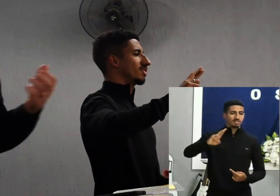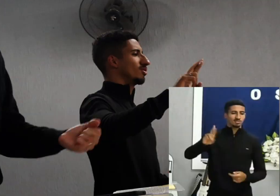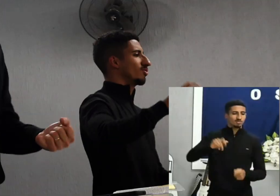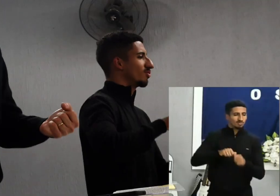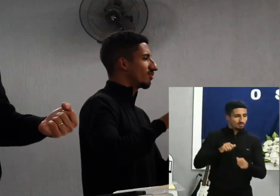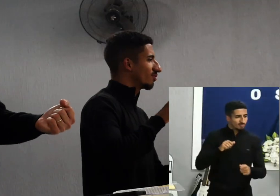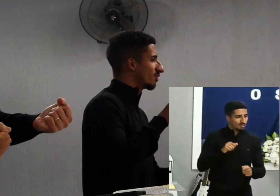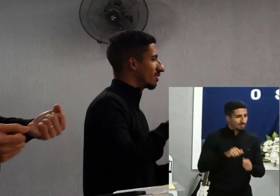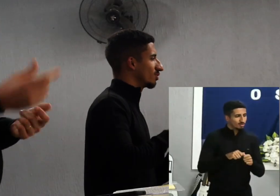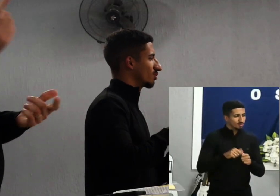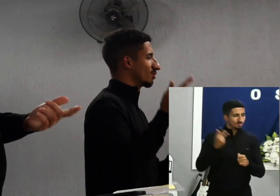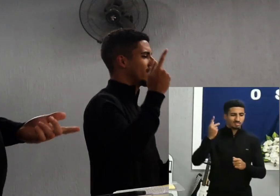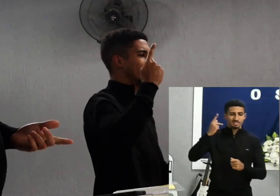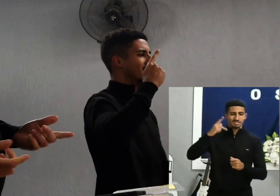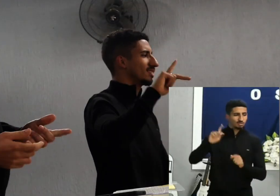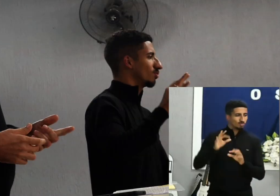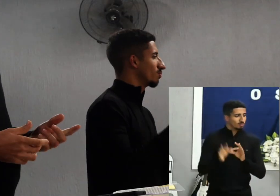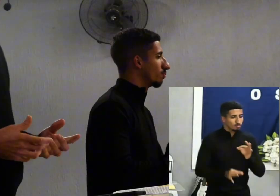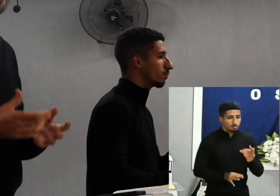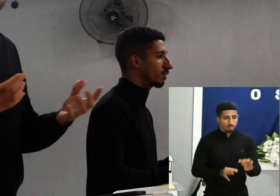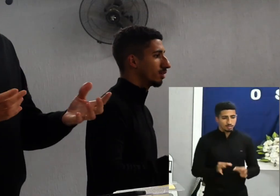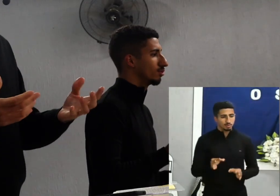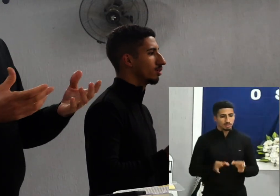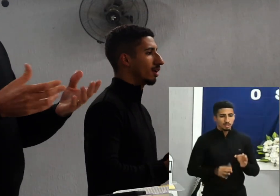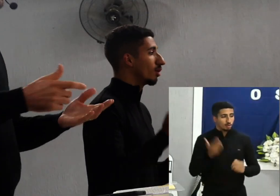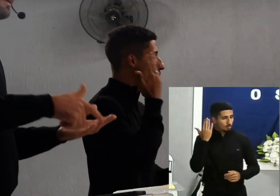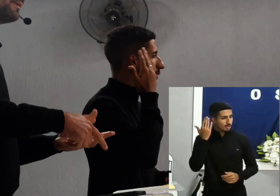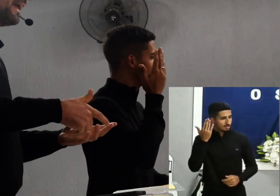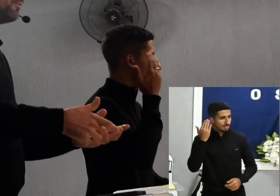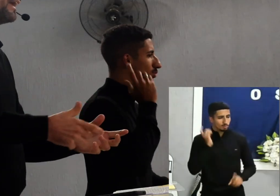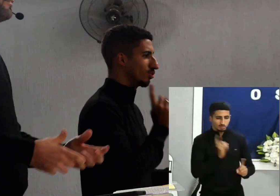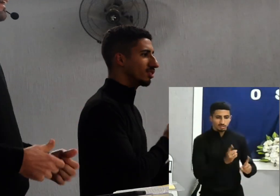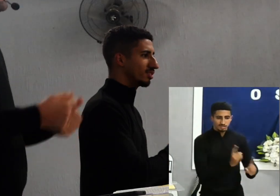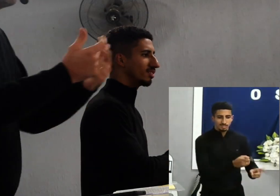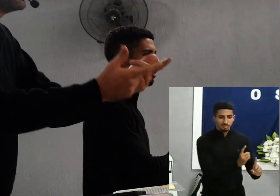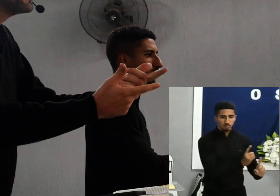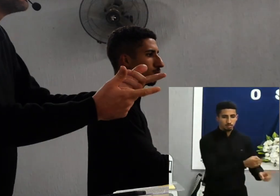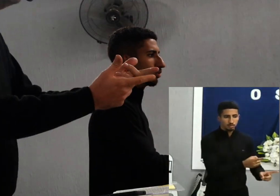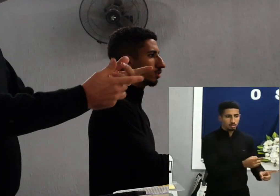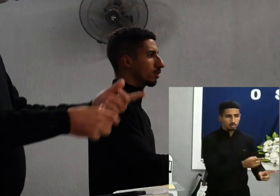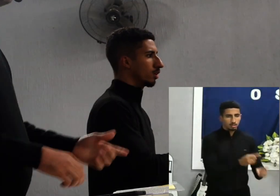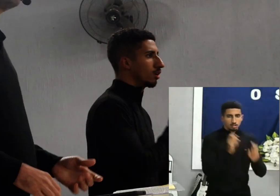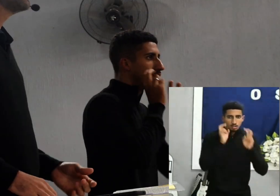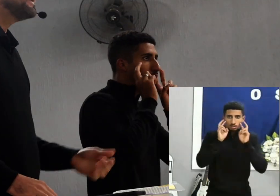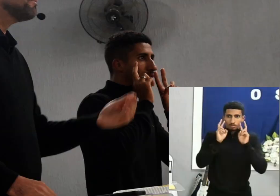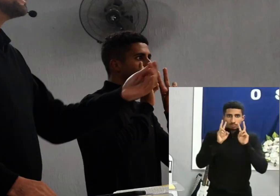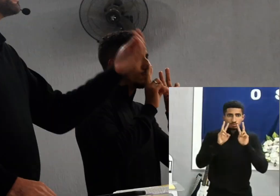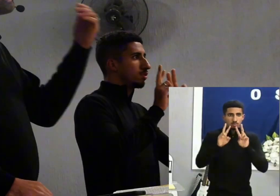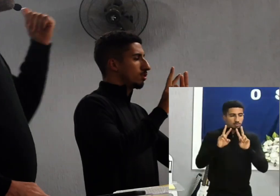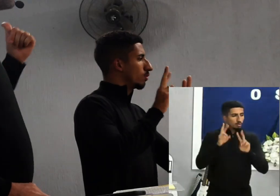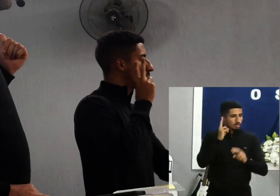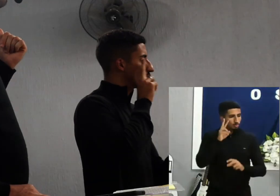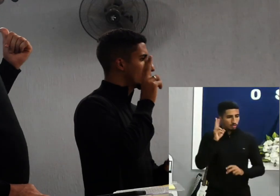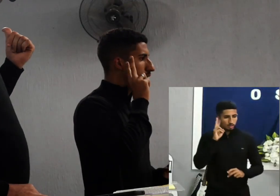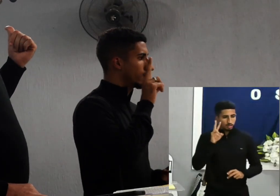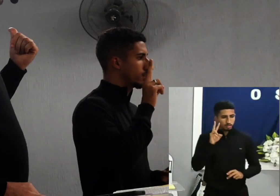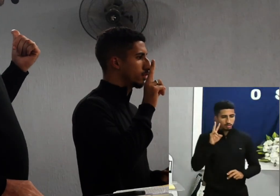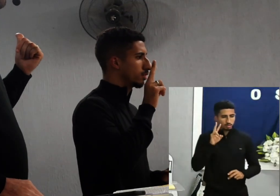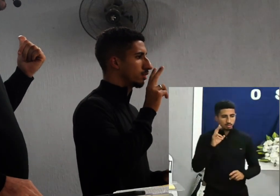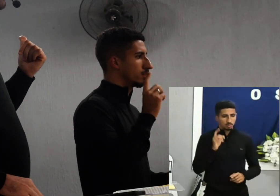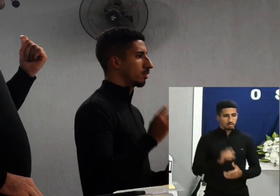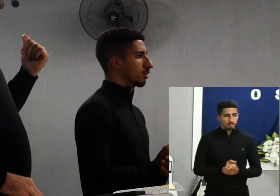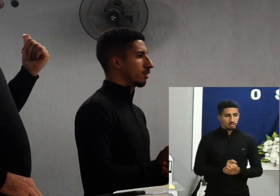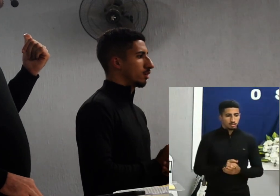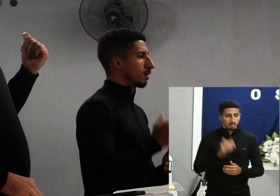Pedro protestou. E não foi só ele que protestou. Ele protestou porque a gente sabe dele porque ele falava na frente, né? Mas ele representava o que os outros estavam